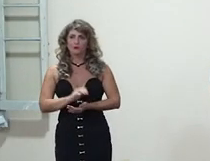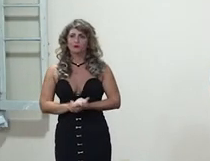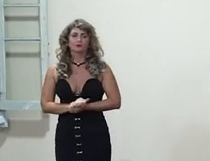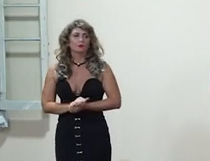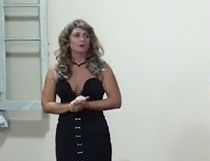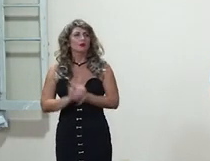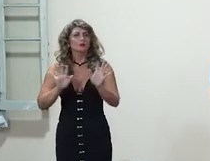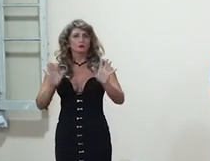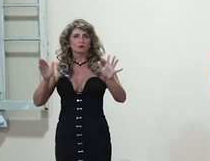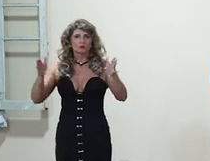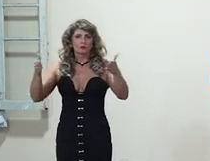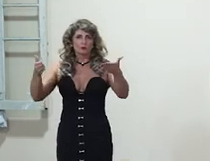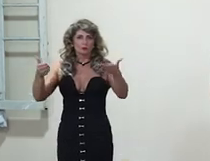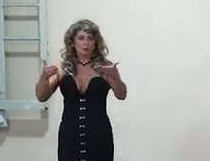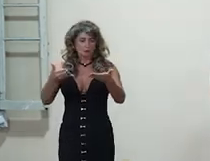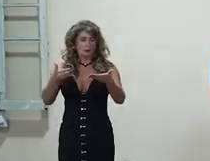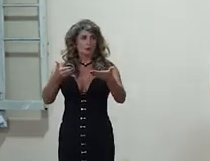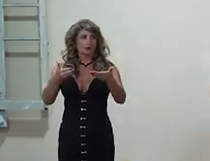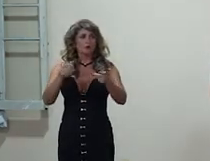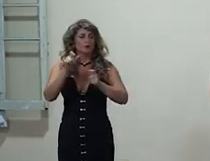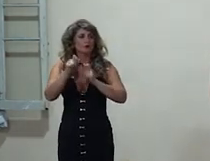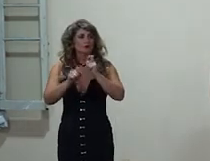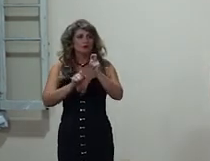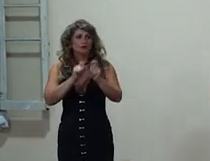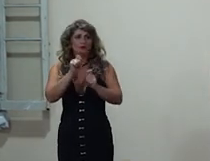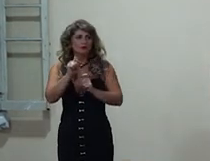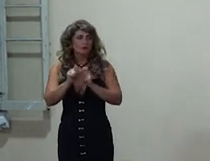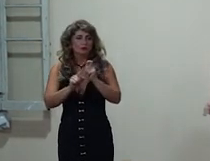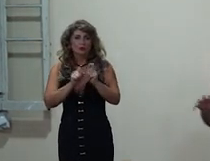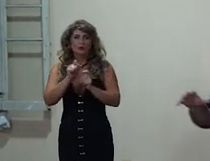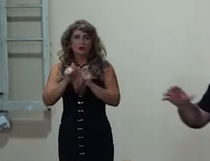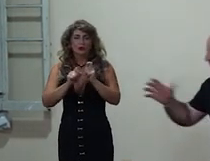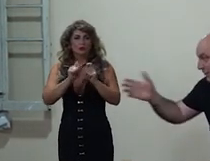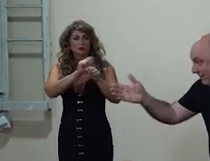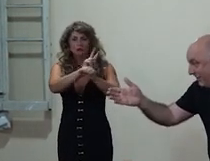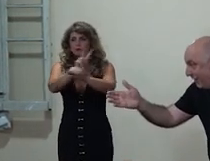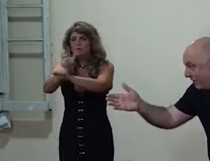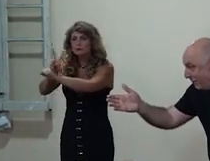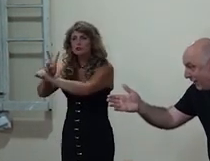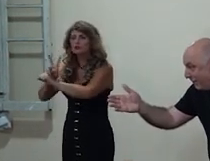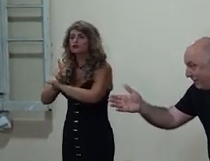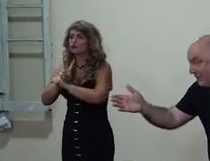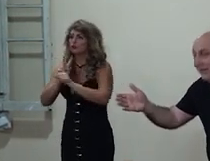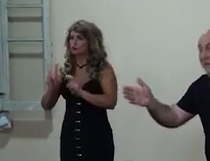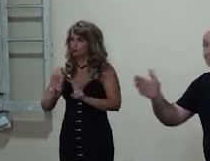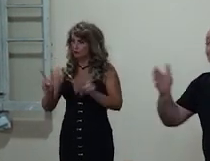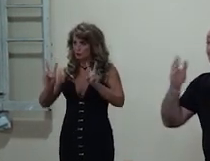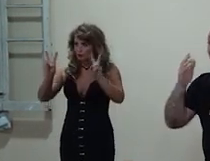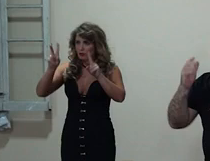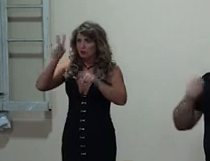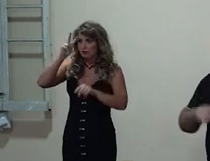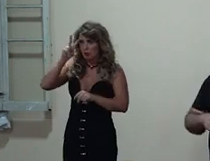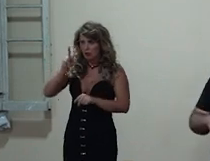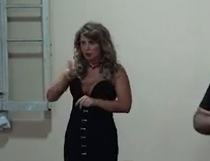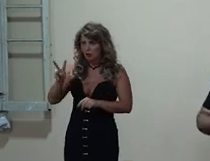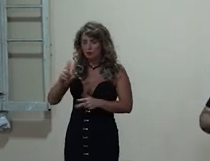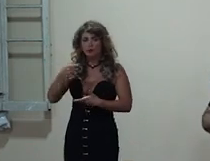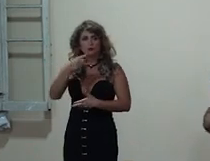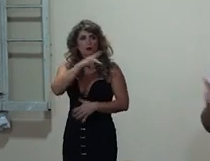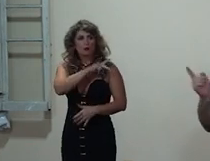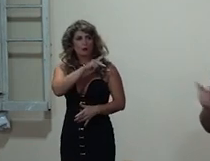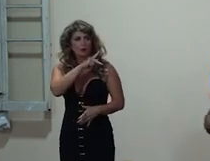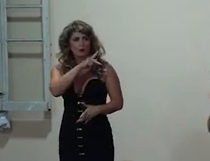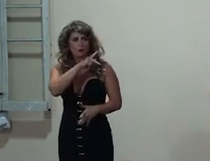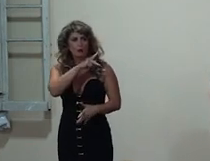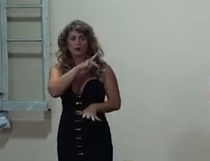O evento foi assim, muito prestigiado. Lembra, Eduardo? Estava lá o prefeito, que era